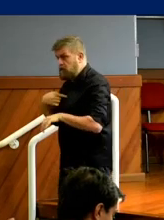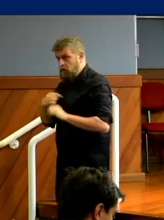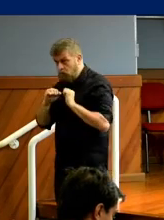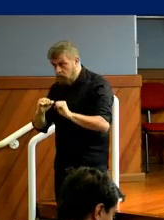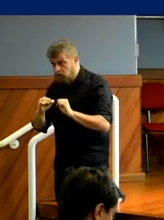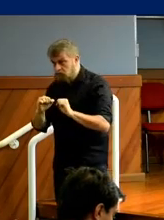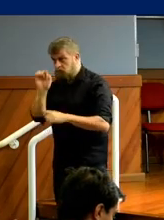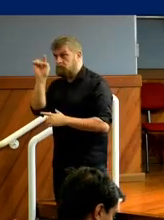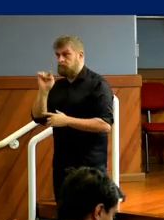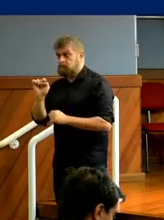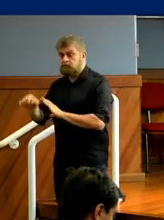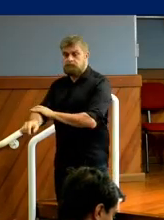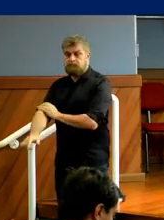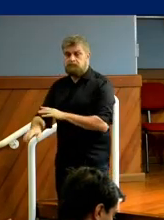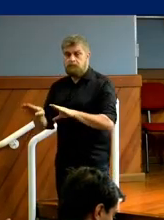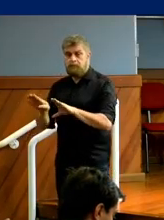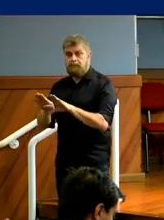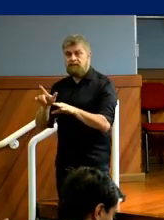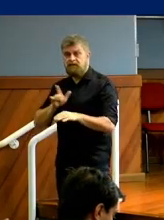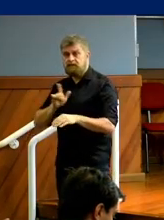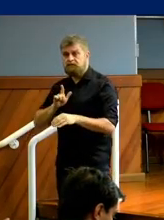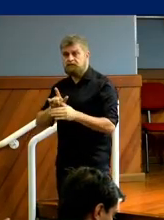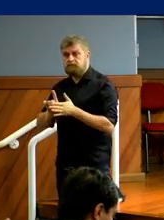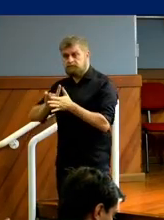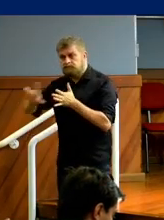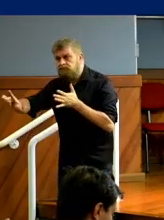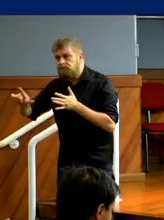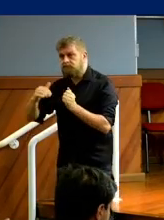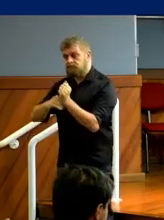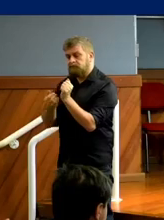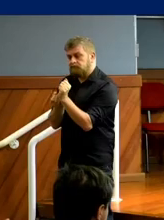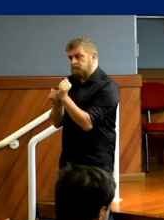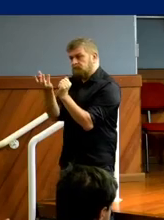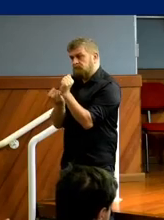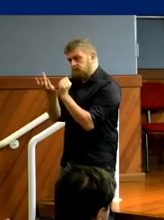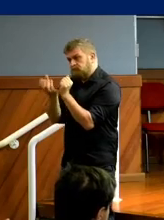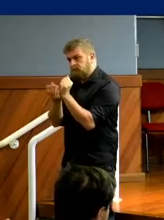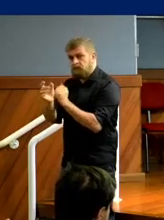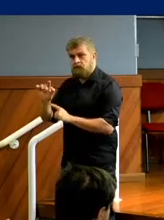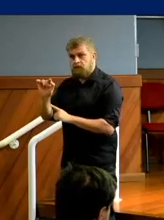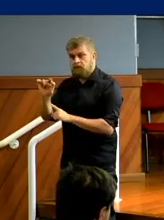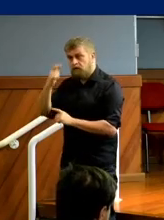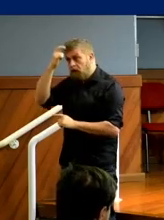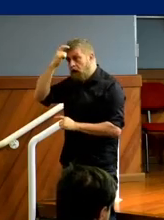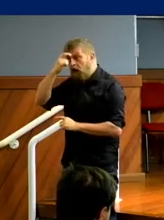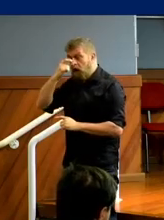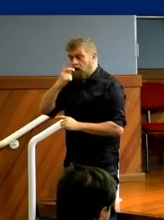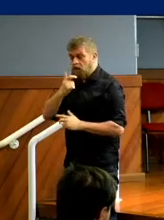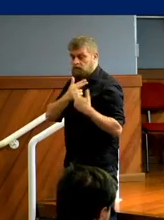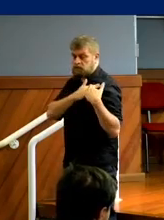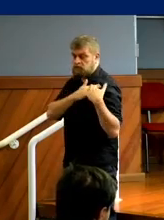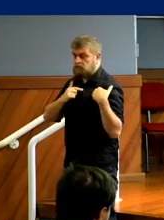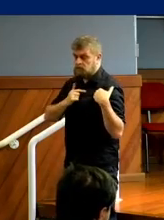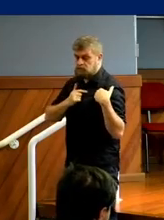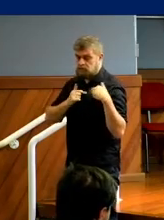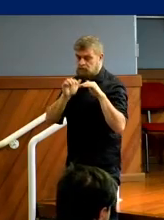aí a gente já vou dar um adiantamento, né, um spoiler de certa forma, que é o seguinte: eu sou proprietário desse